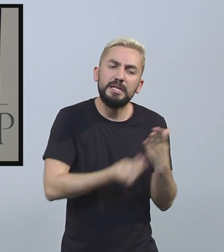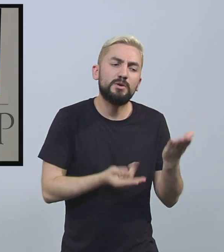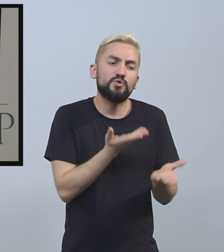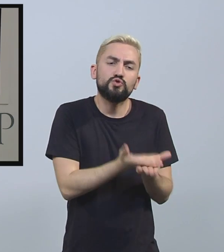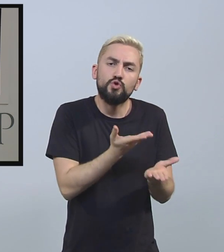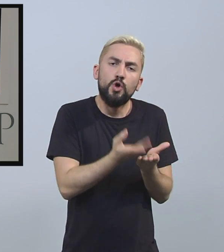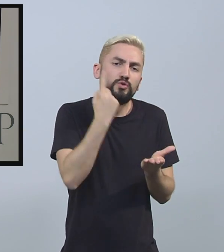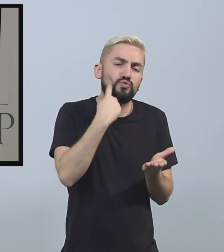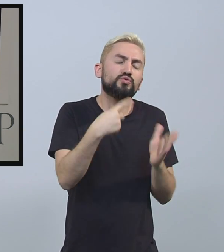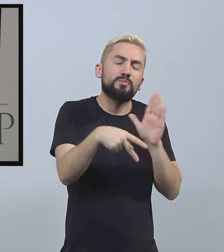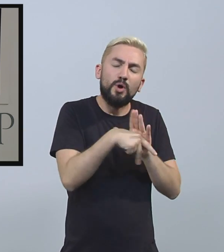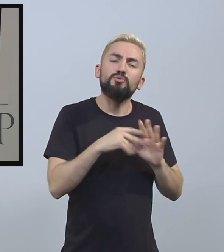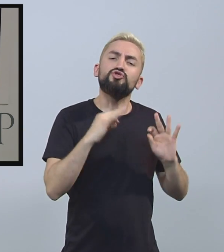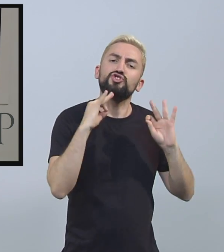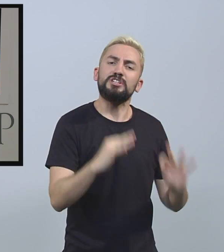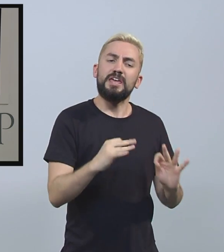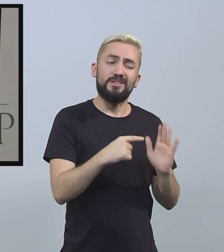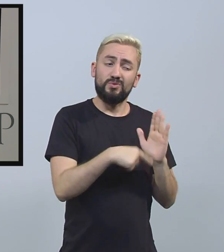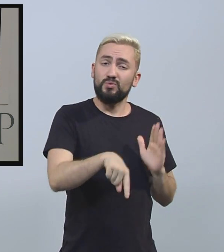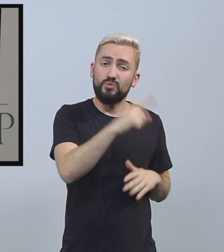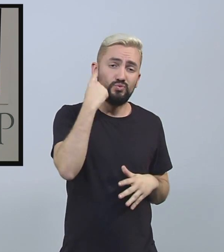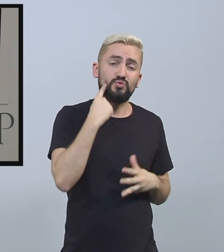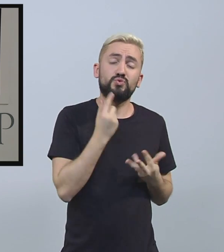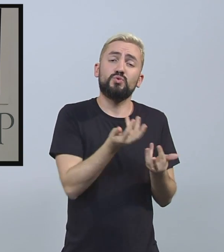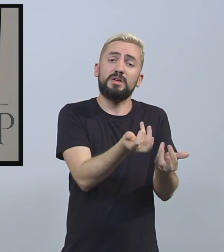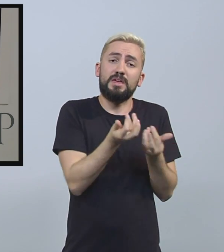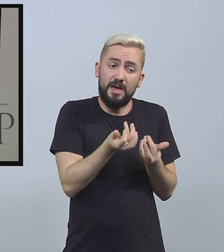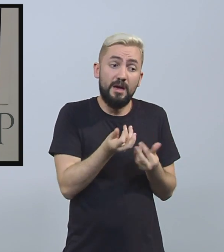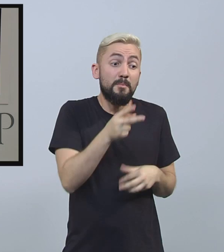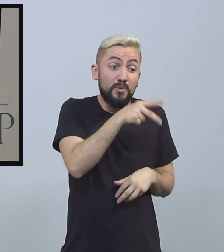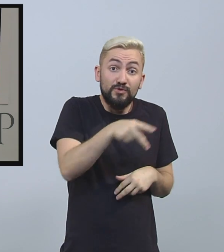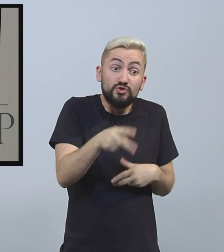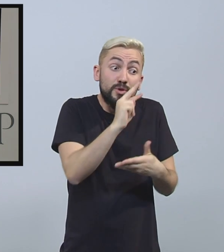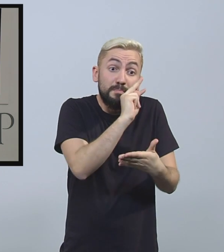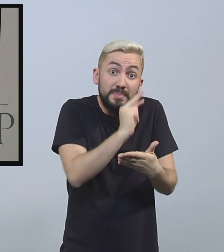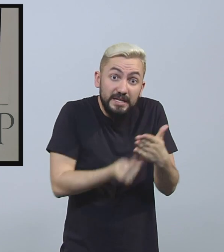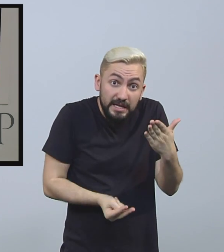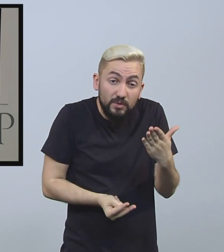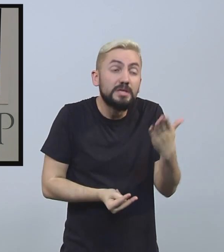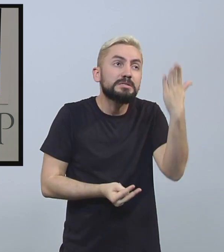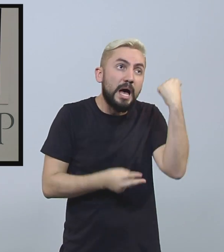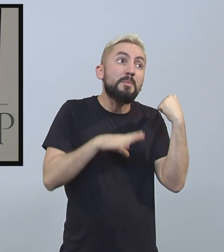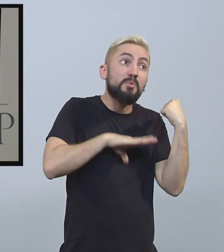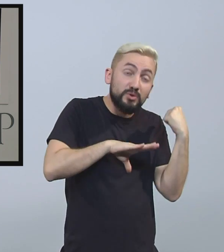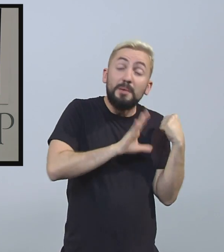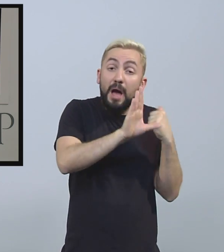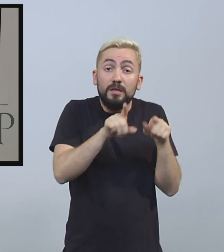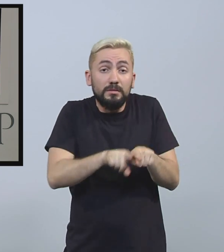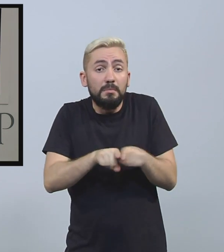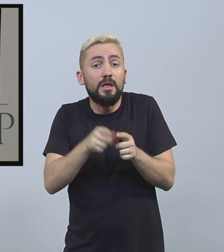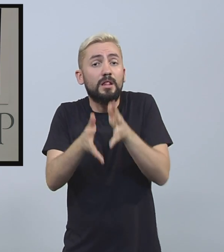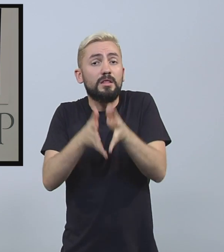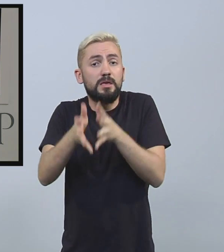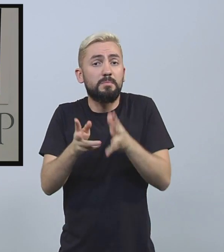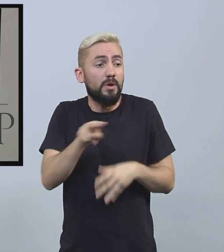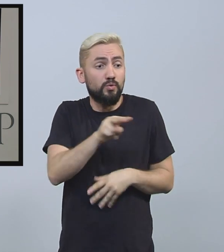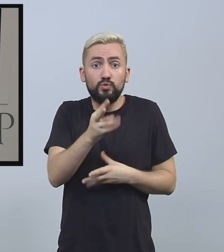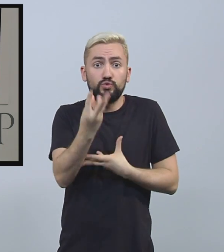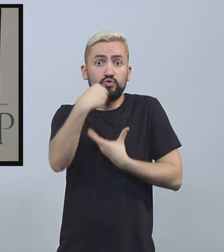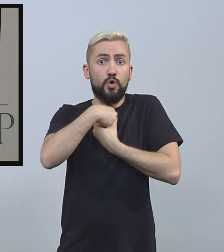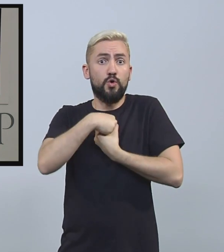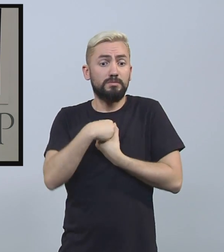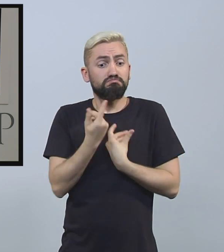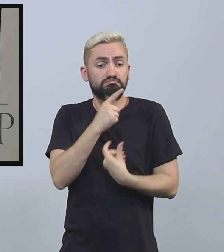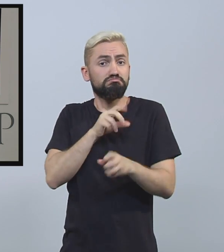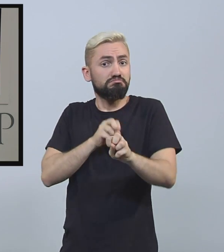de surdos com professores bilíngues que saibam não só português, mas também Libras, enfim, e